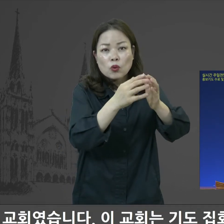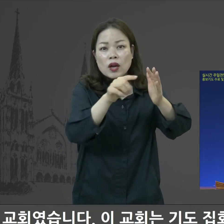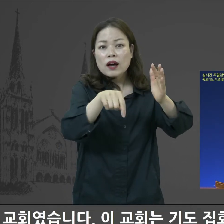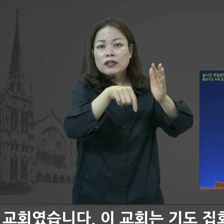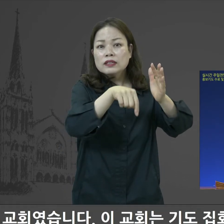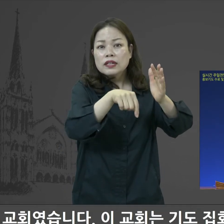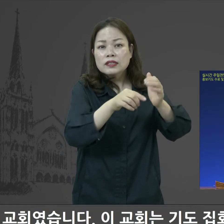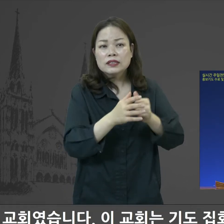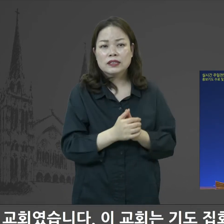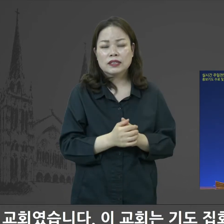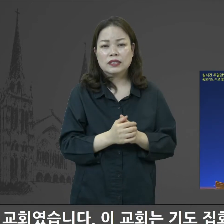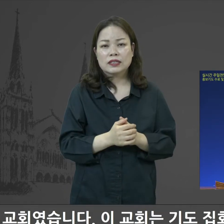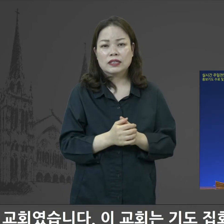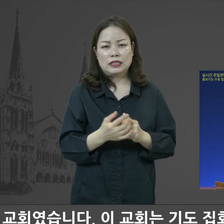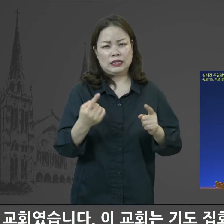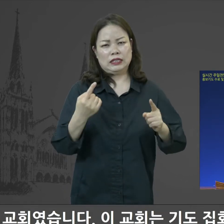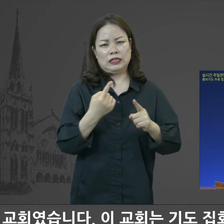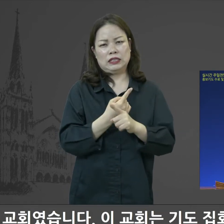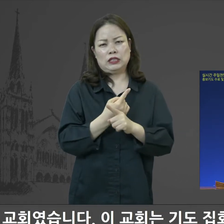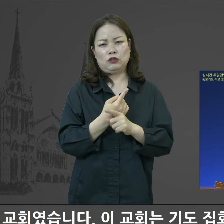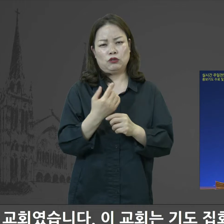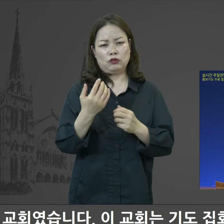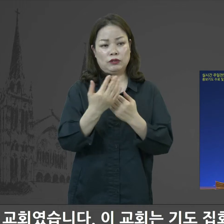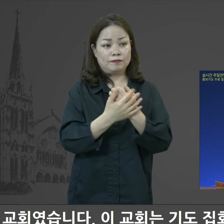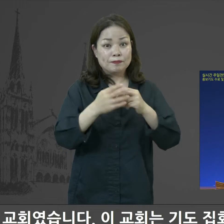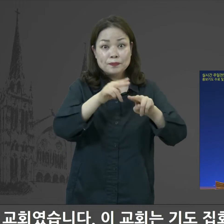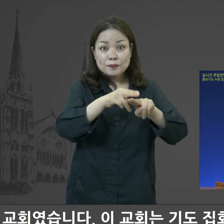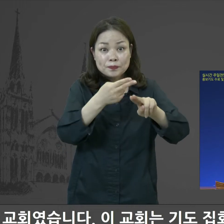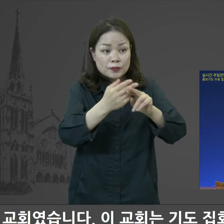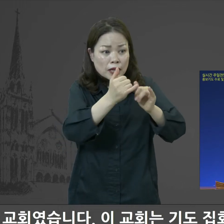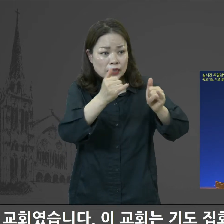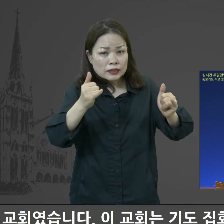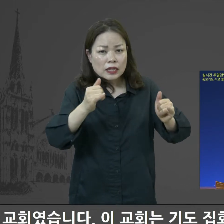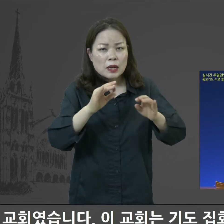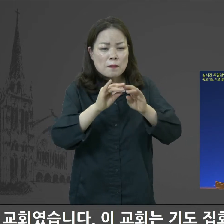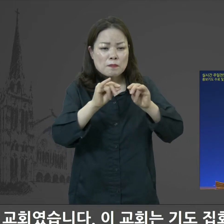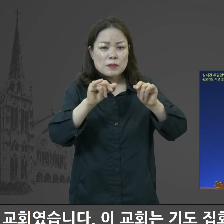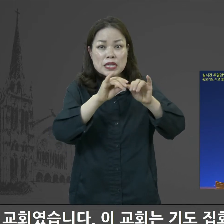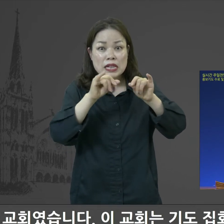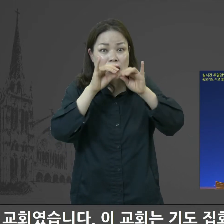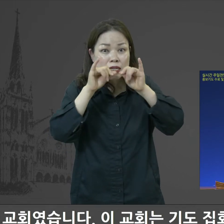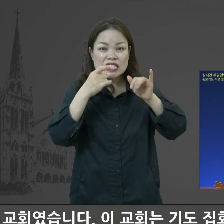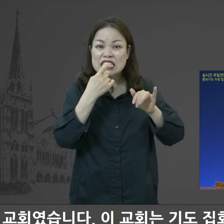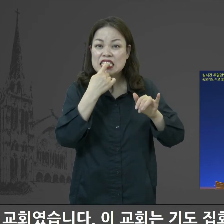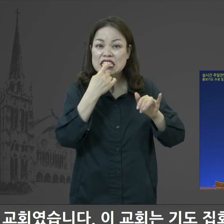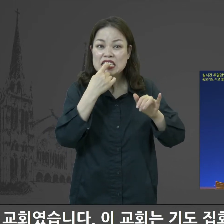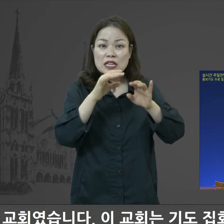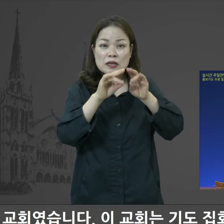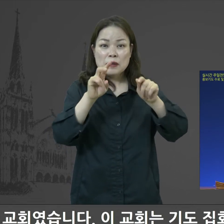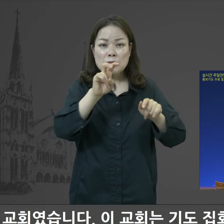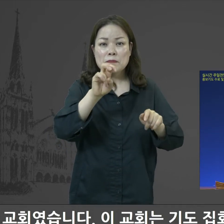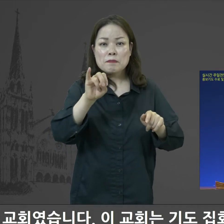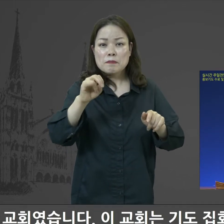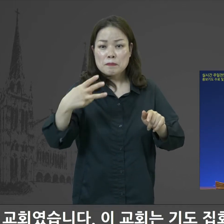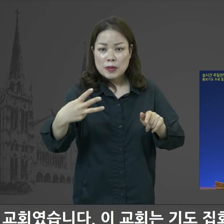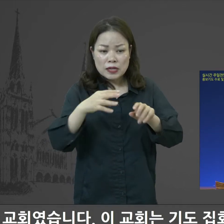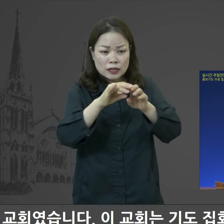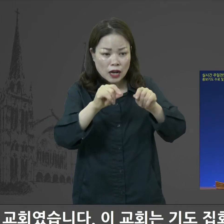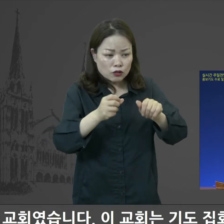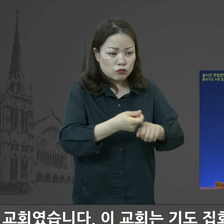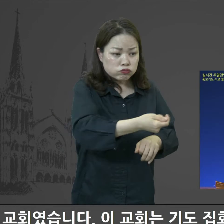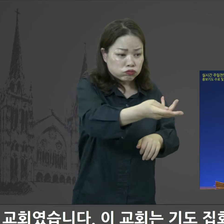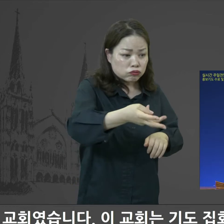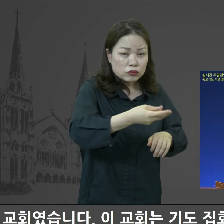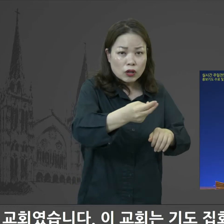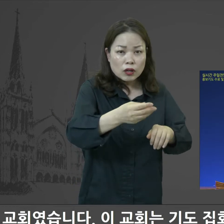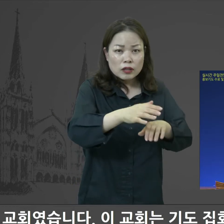교회에서 이 신유의 은사 사역을 할 때 사람의 몸에 밀가루를 뿌립니다. 밀가루를 뿌려서 손바닥으로